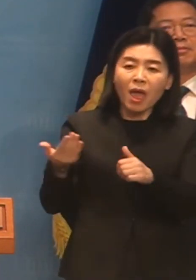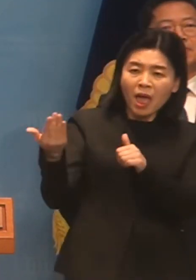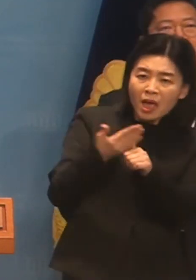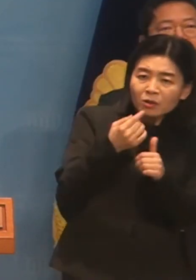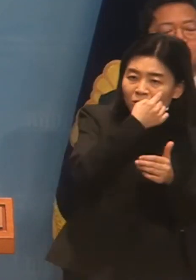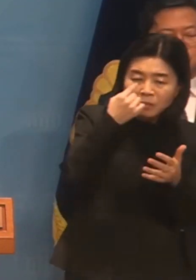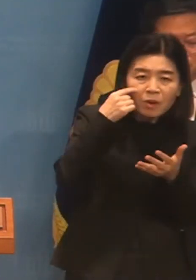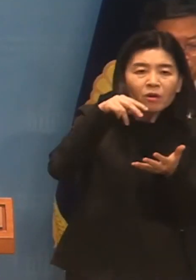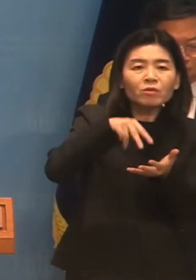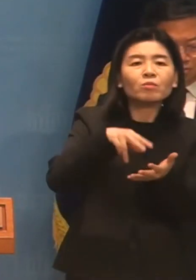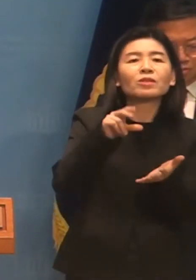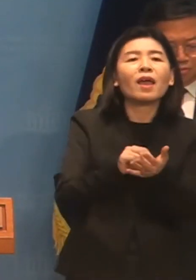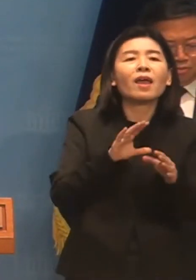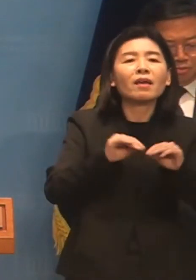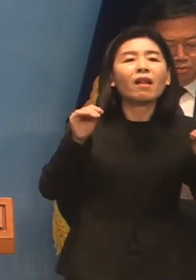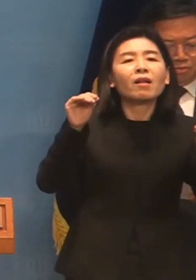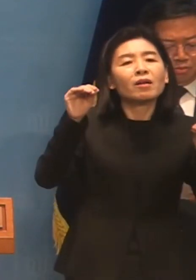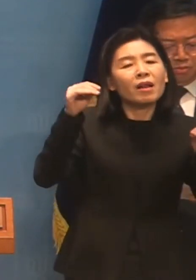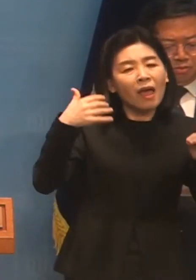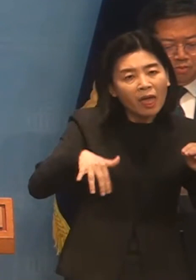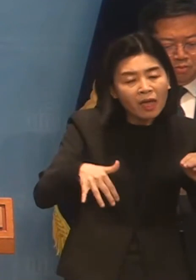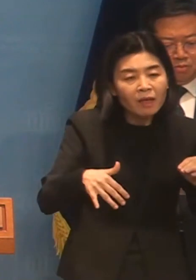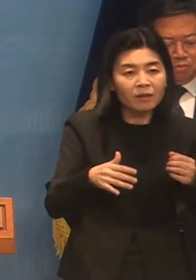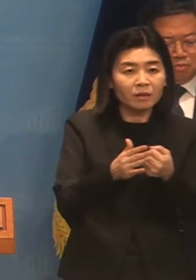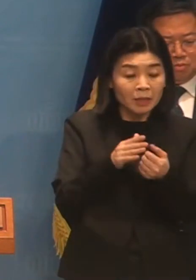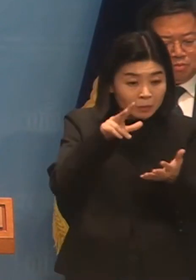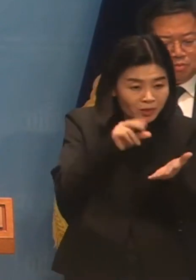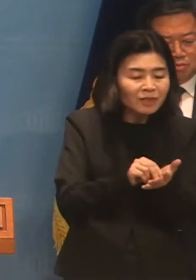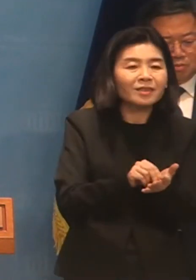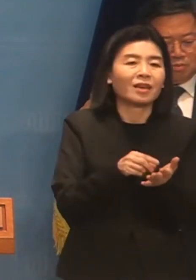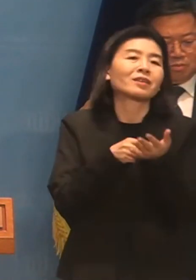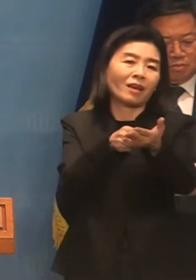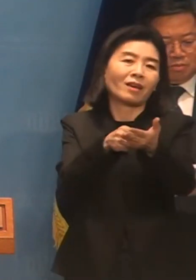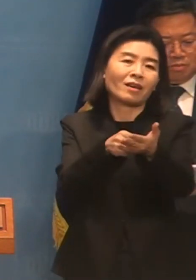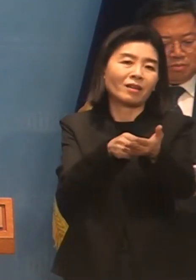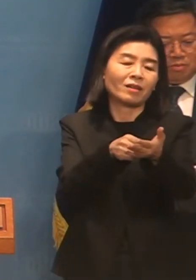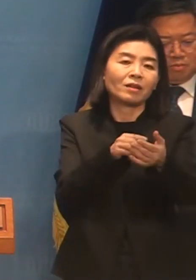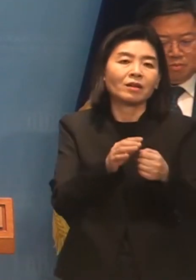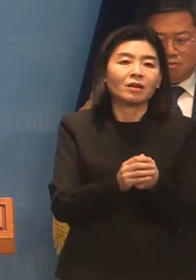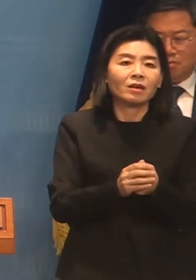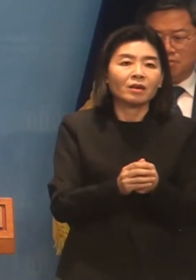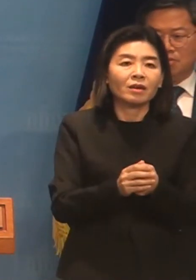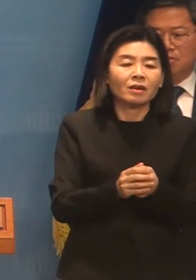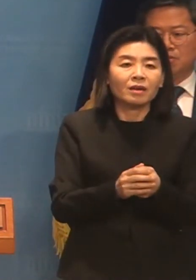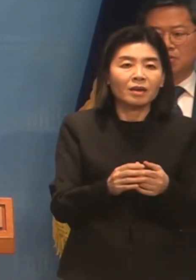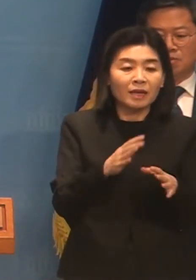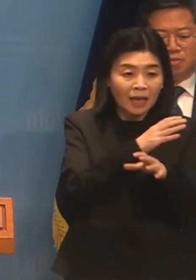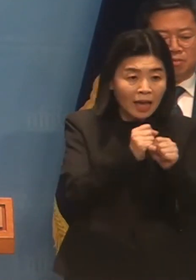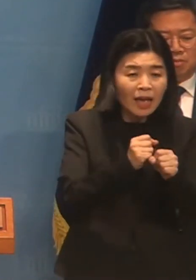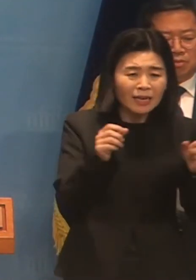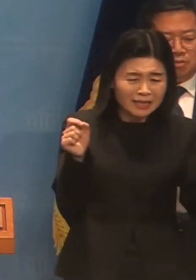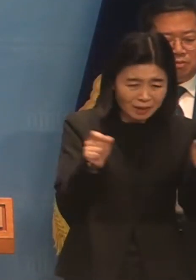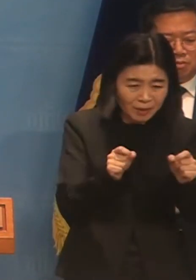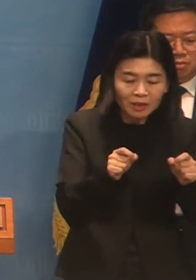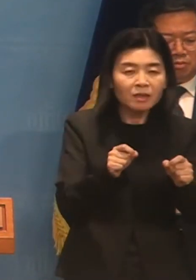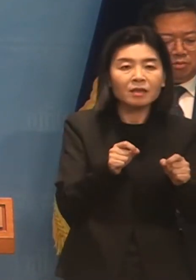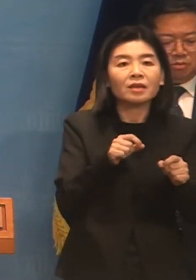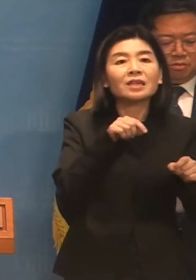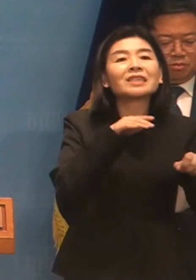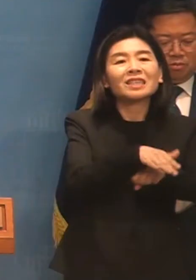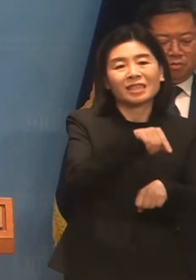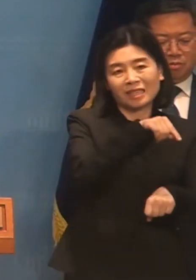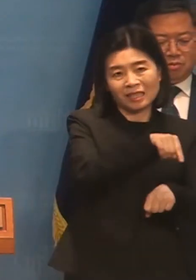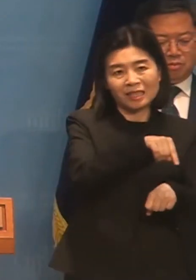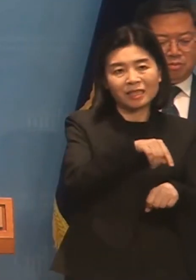문제를 해결하기 위해 고민하다가 제안하는 새로운 세무 형식입니다. 단기적 계약 형태인 프리랜서